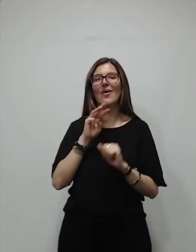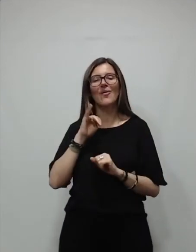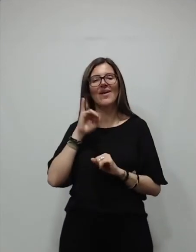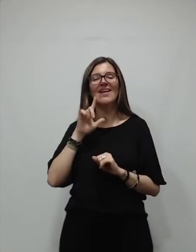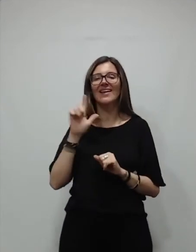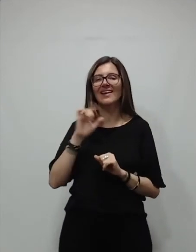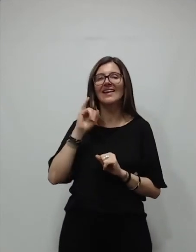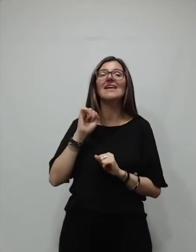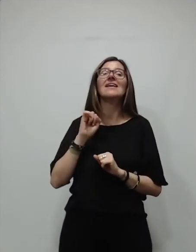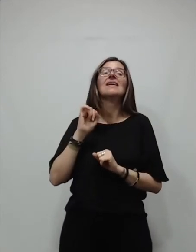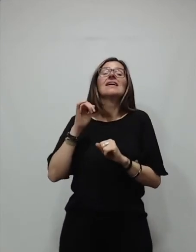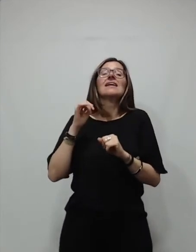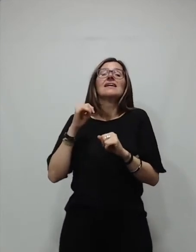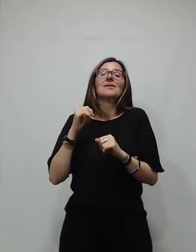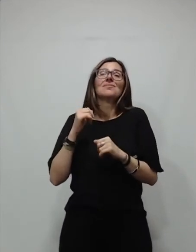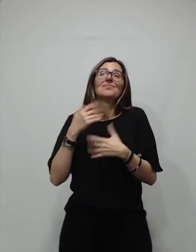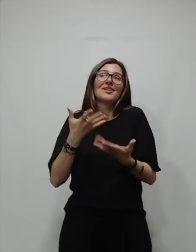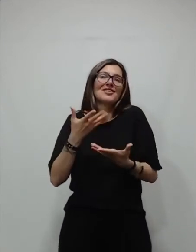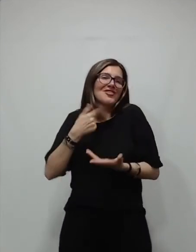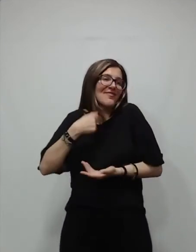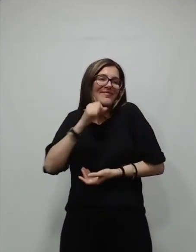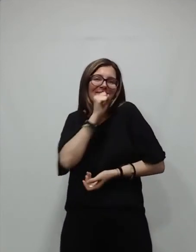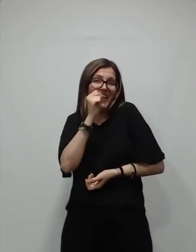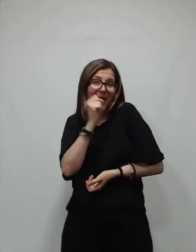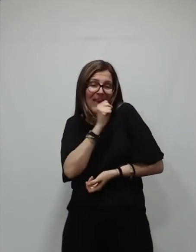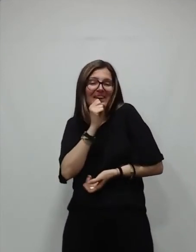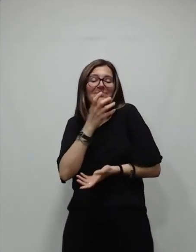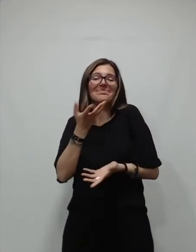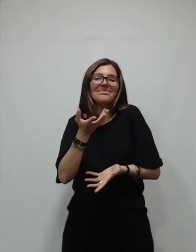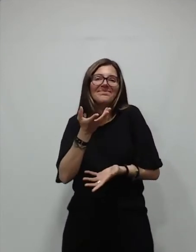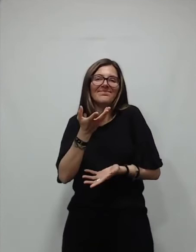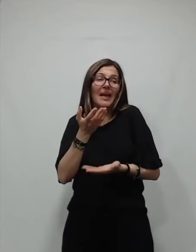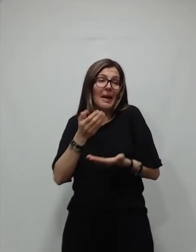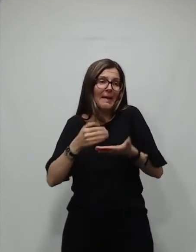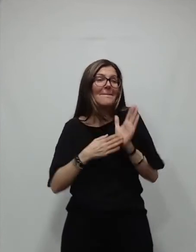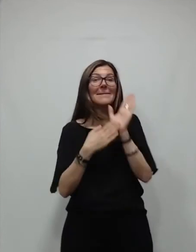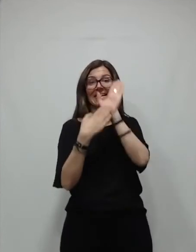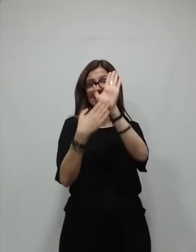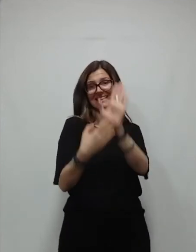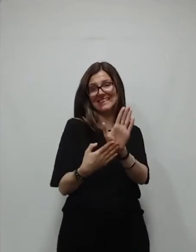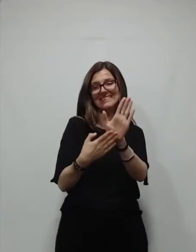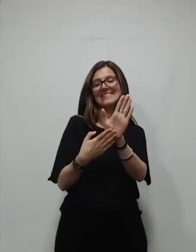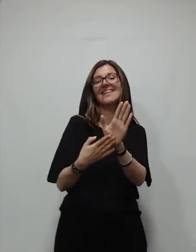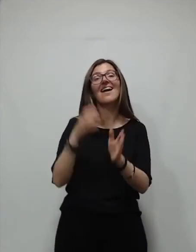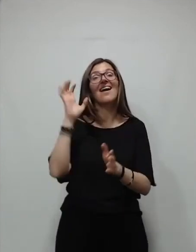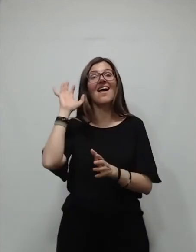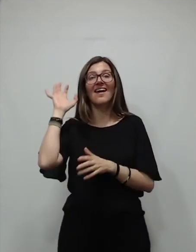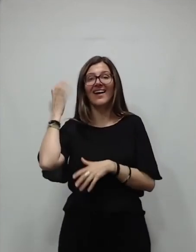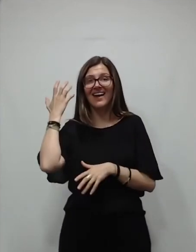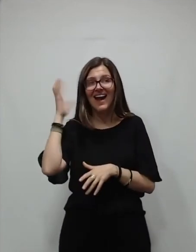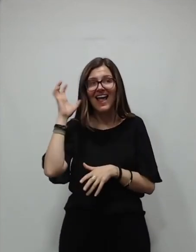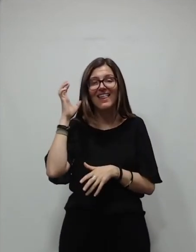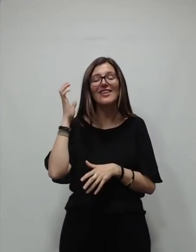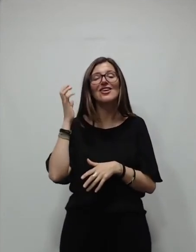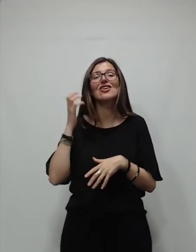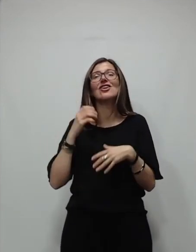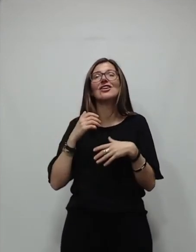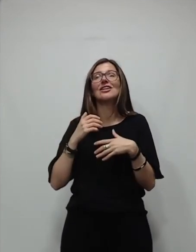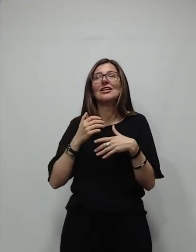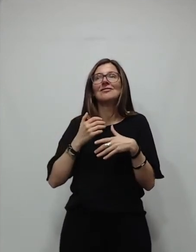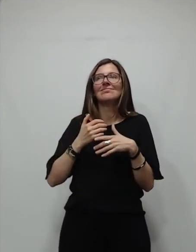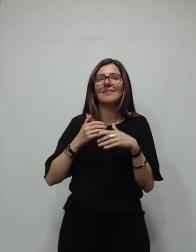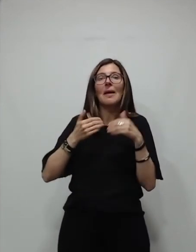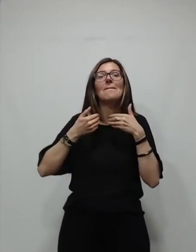de tomar la voz y bueno, presentarnos con esto de lo que significa Radio Vilar de Voz, que fue y es